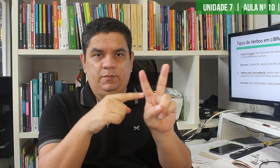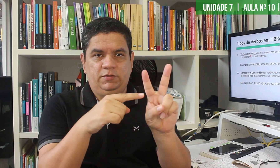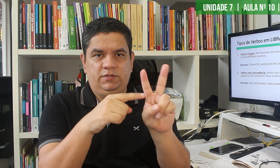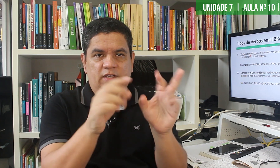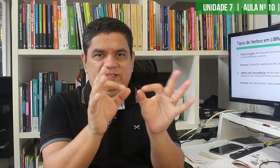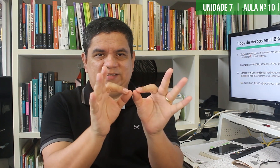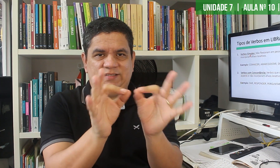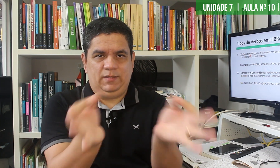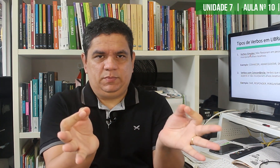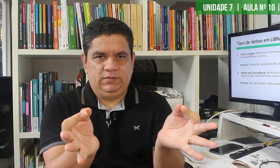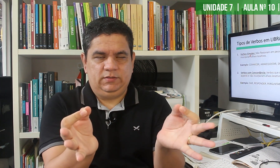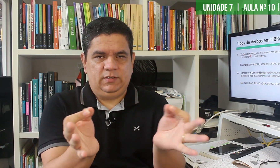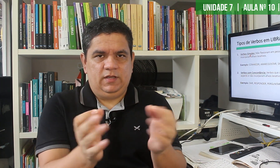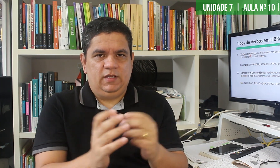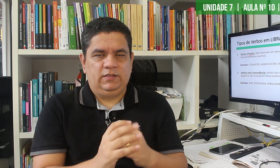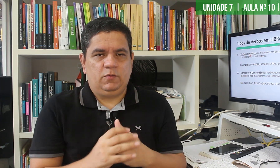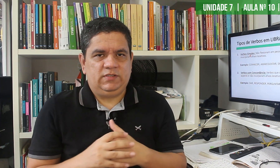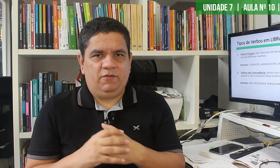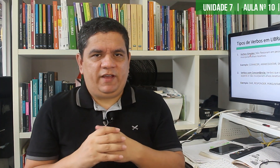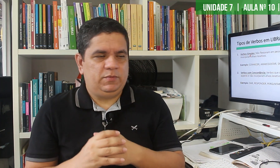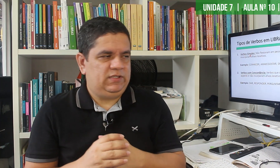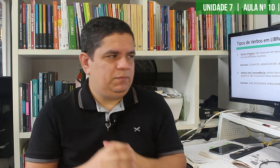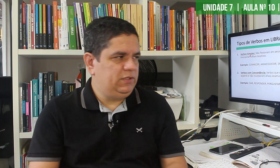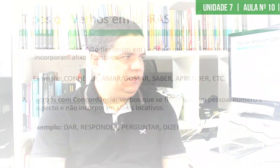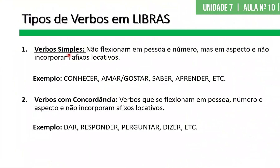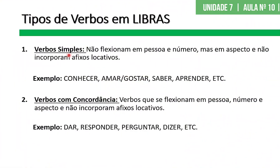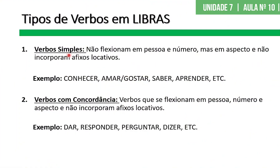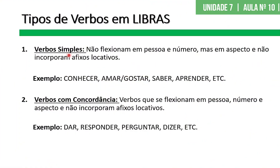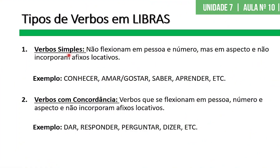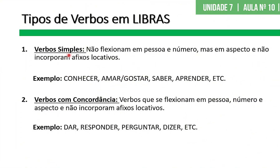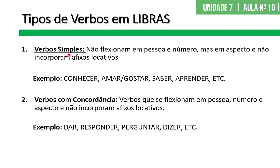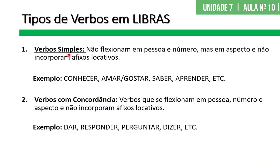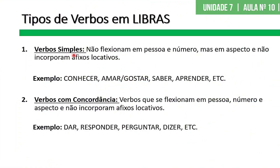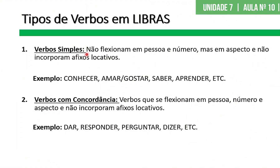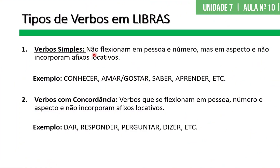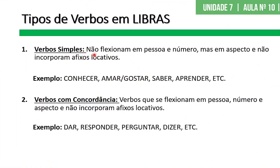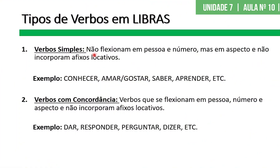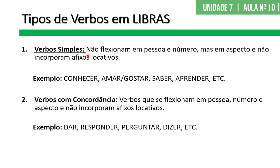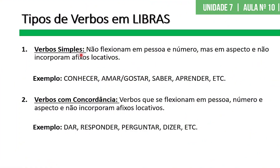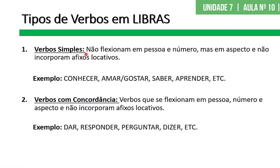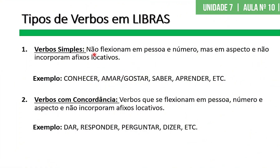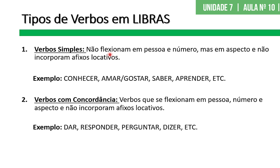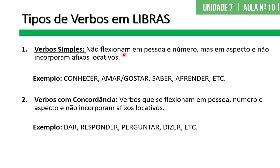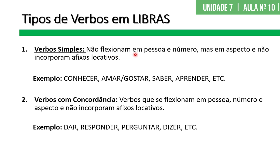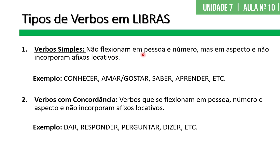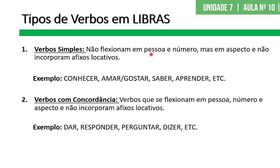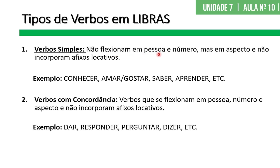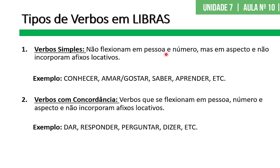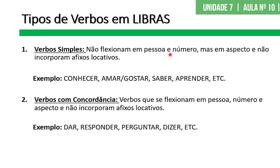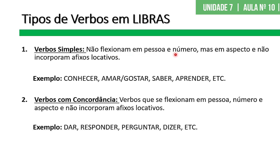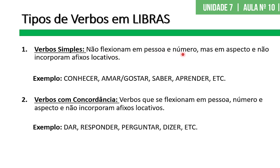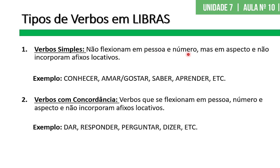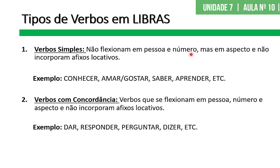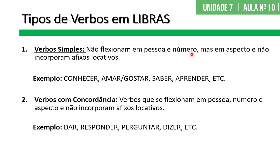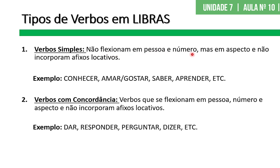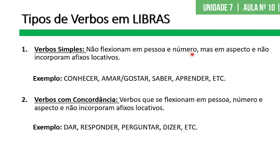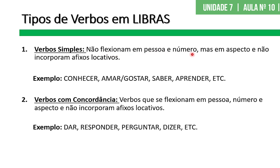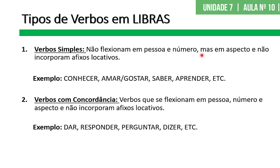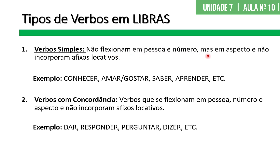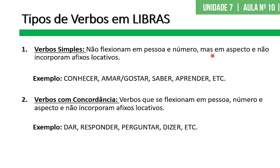verbos simples. Então, o que são verbos simples? Verbos simples são aqueles que não flexionam em pessoa e número,